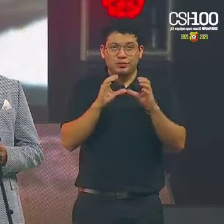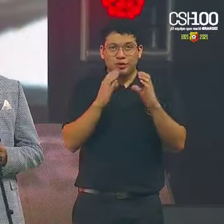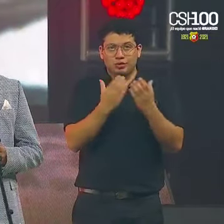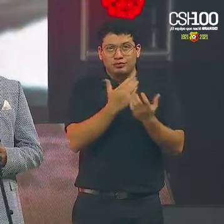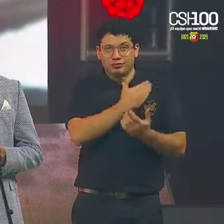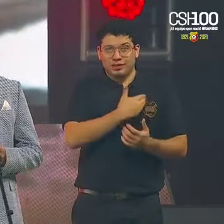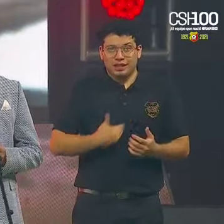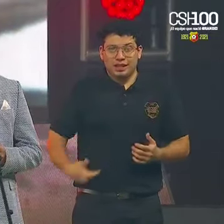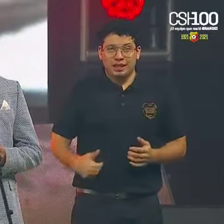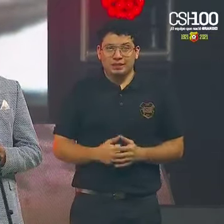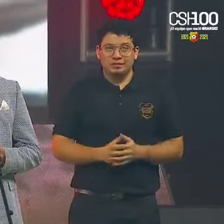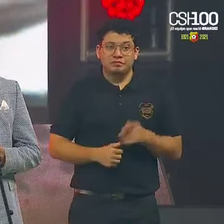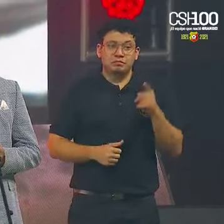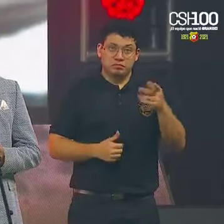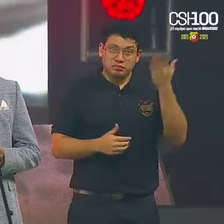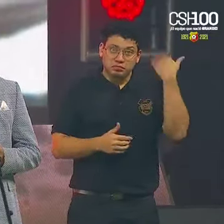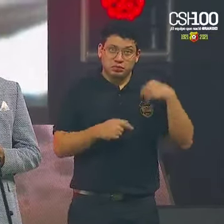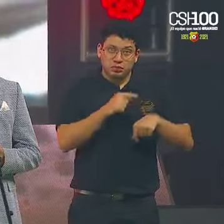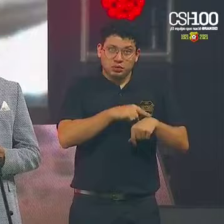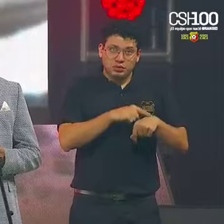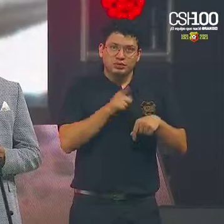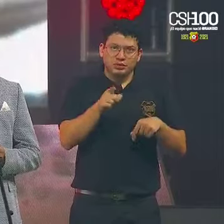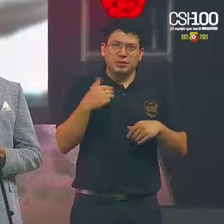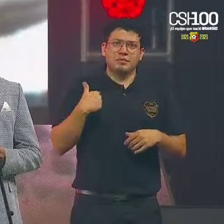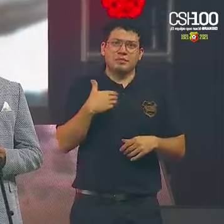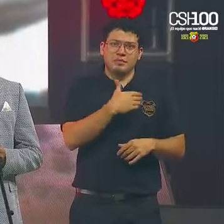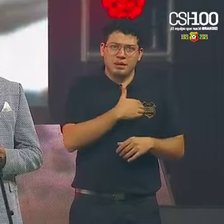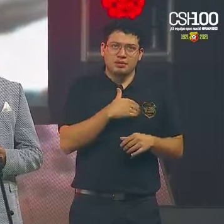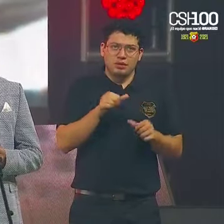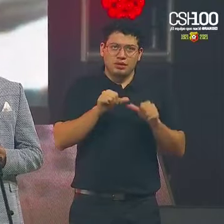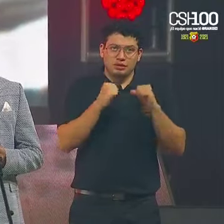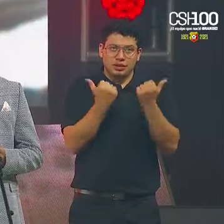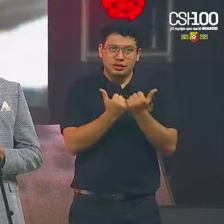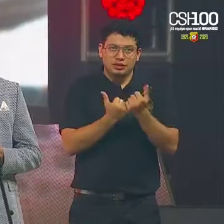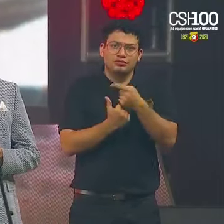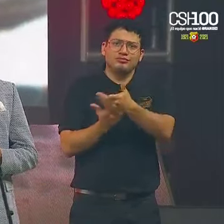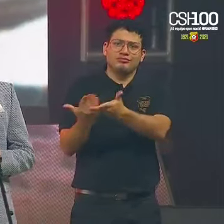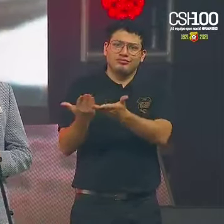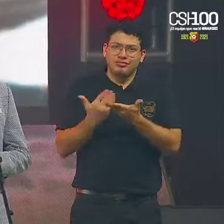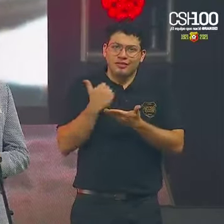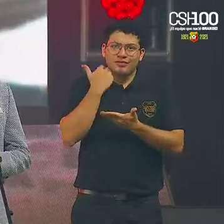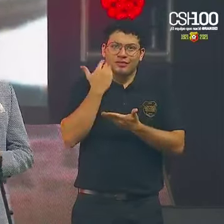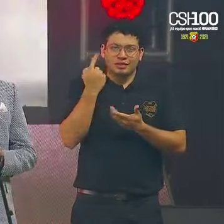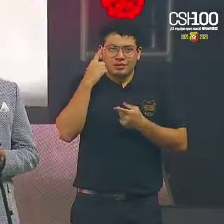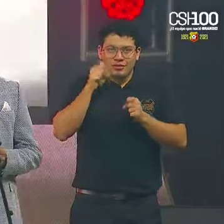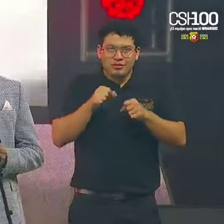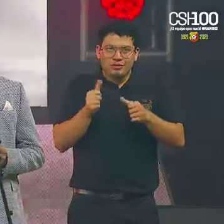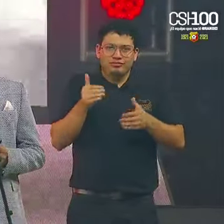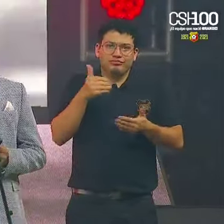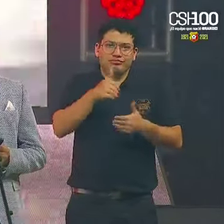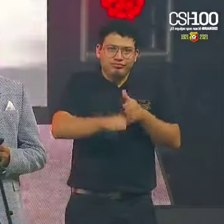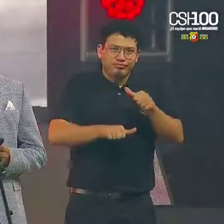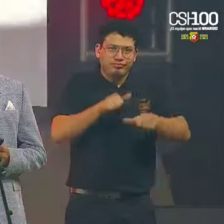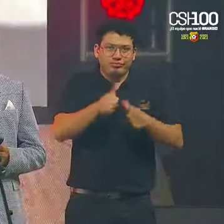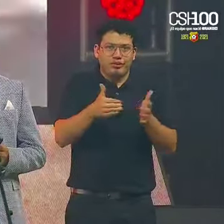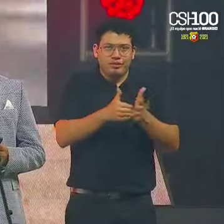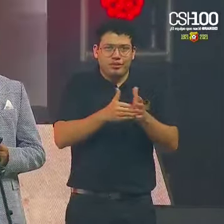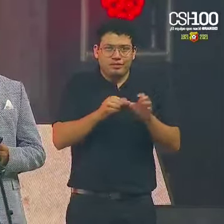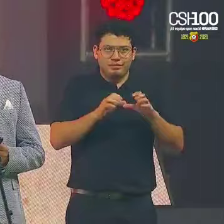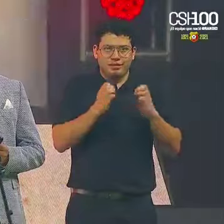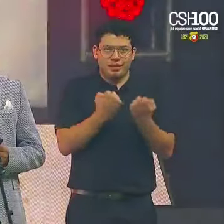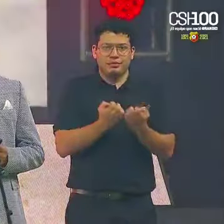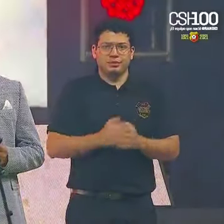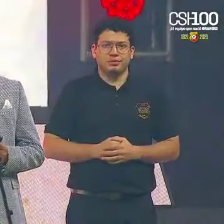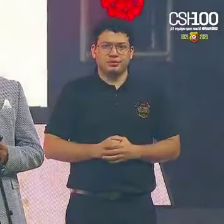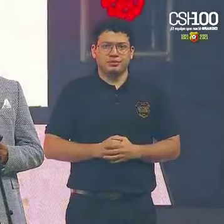aquel momento eran miembros de la asociación y nos facilitaron el camino para poder volver al club. A partir de ese momento